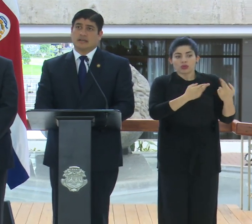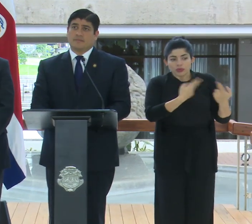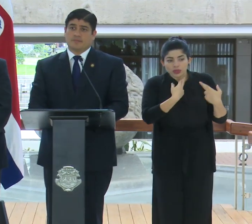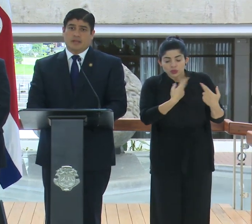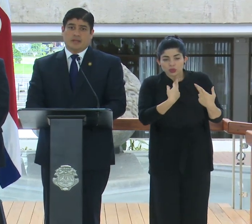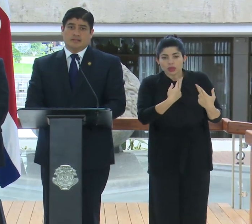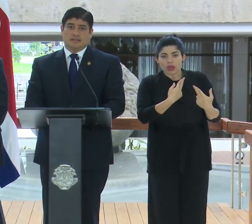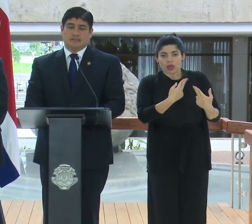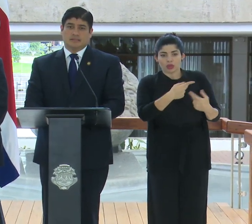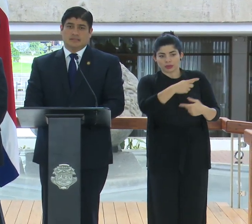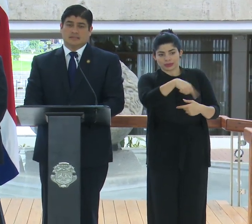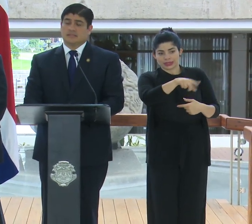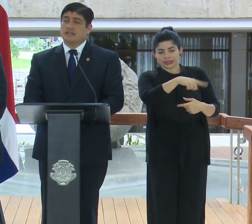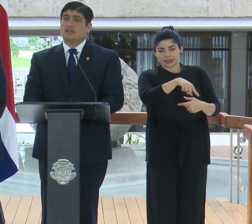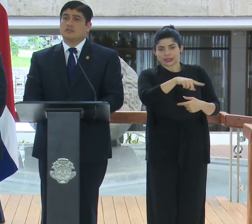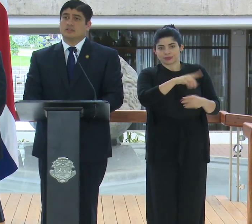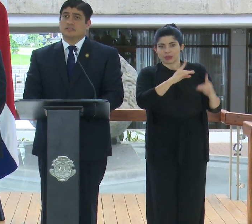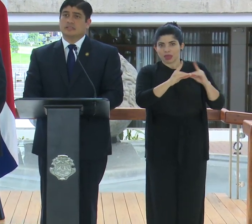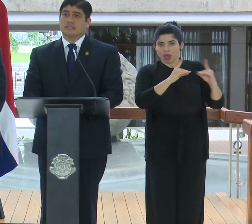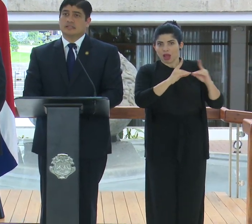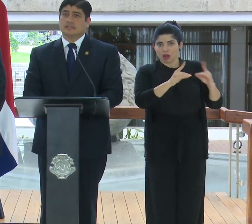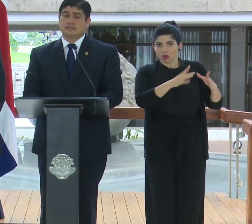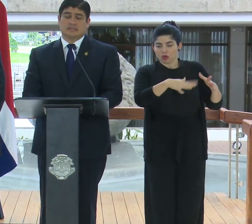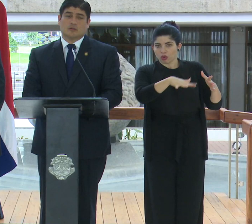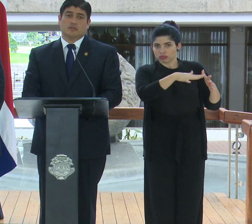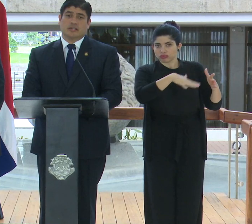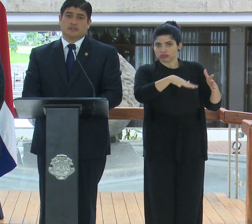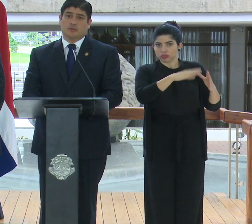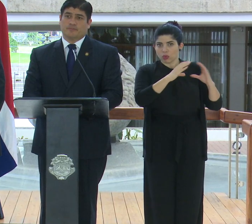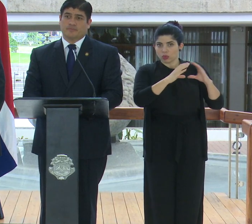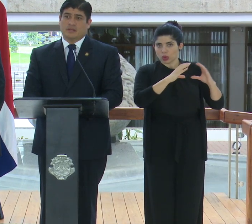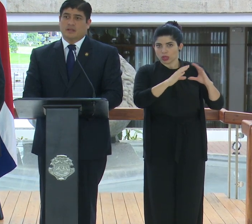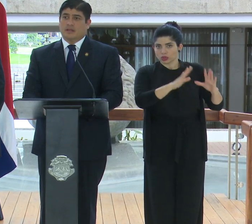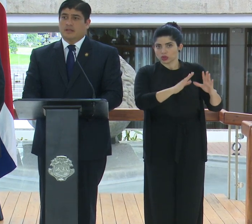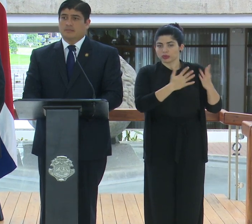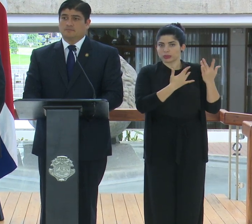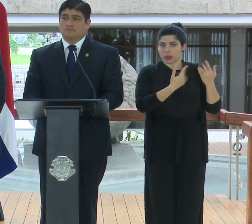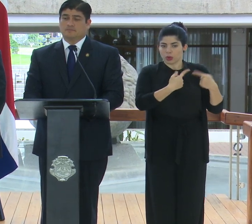de ese diálogo, de esa comunicación.